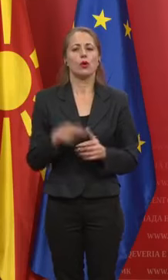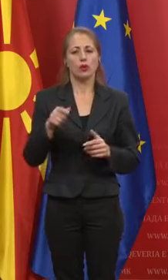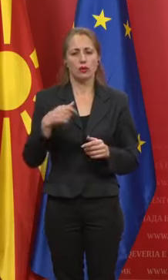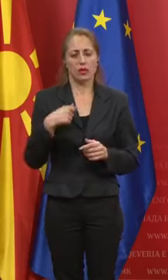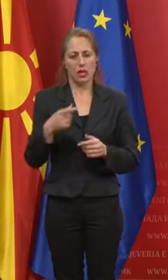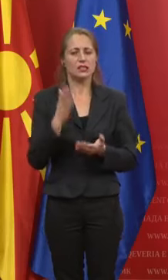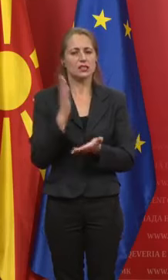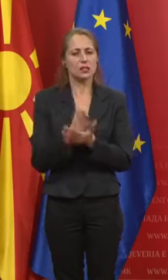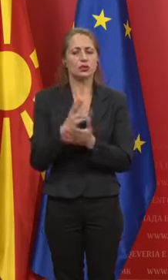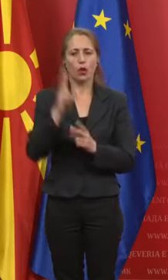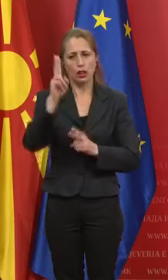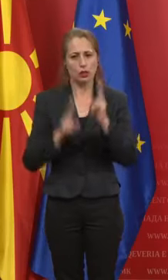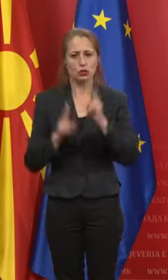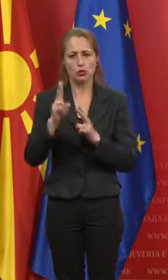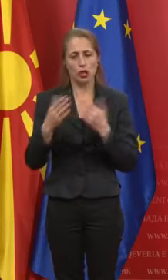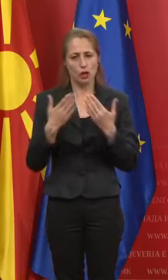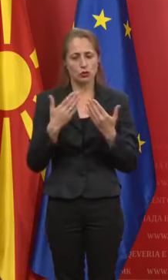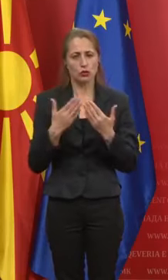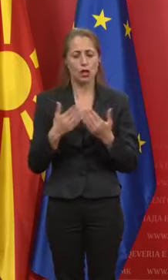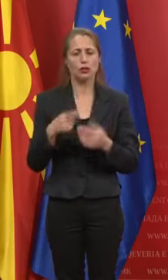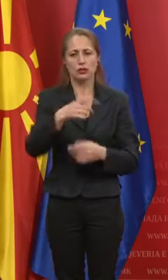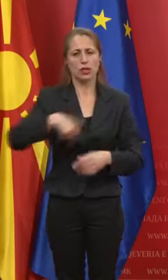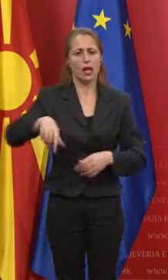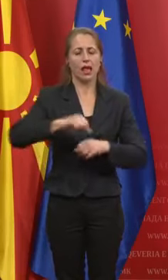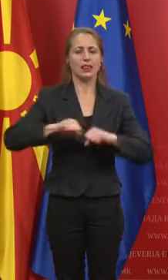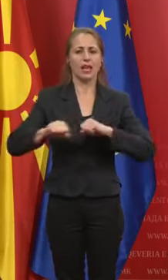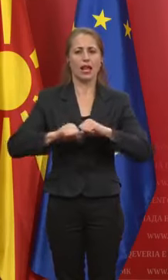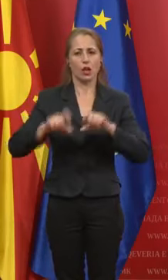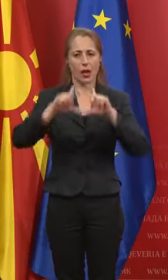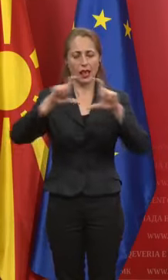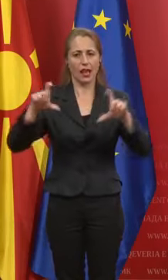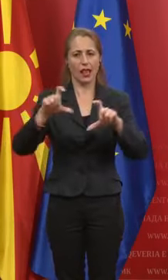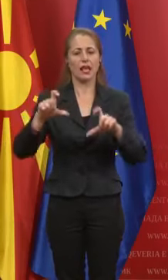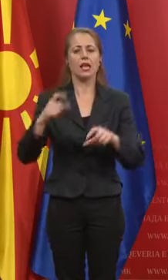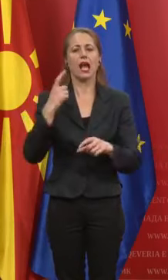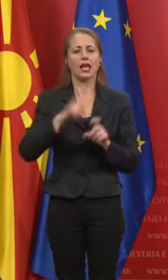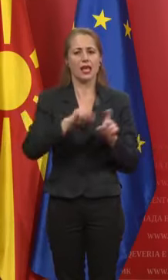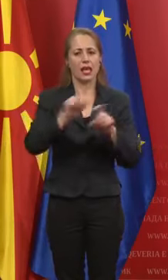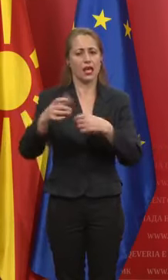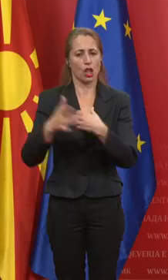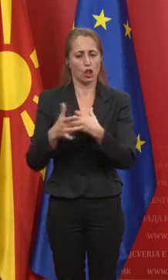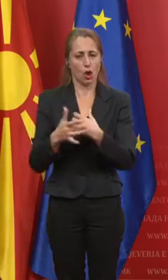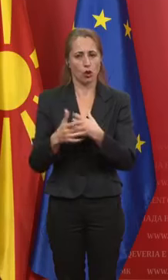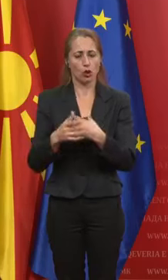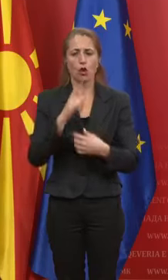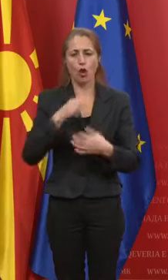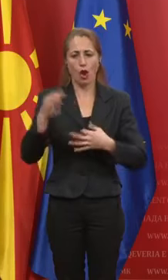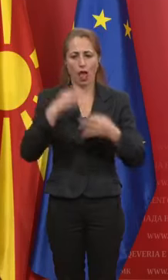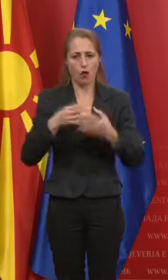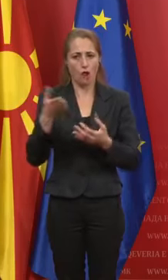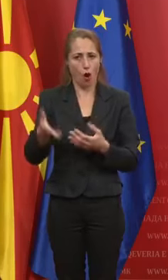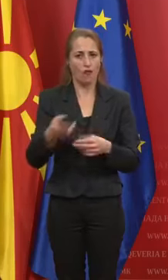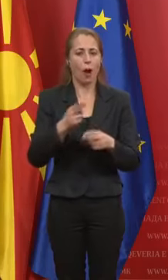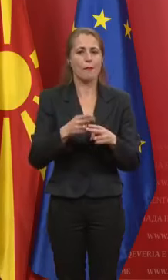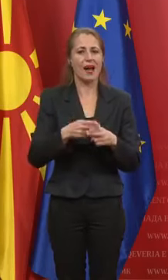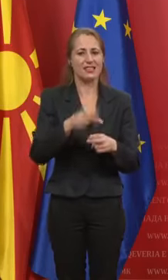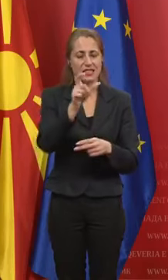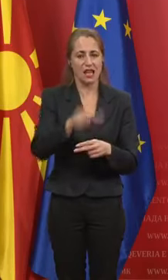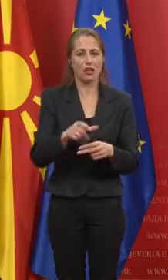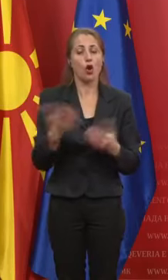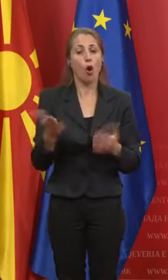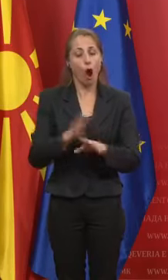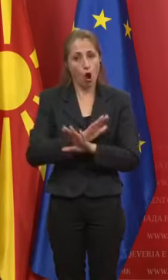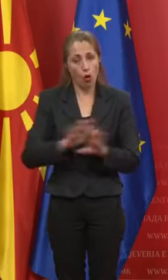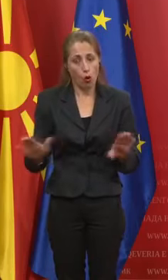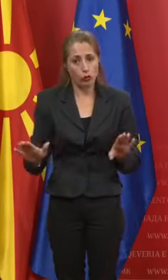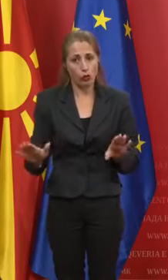го дискутираме и со директорите на клиниките и инфектолозите кај што се лекуваат овие пациенти, така да веднаш кога ќе бидат готови